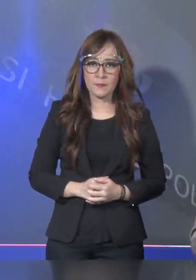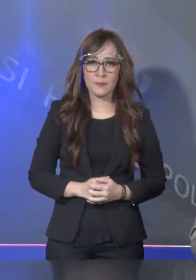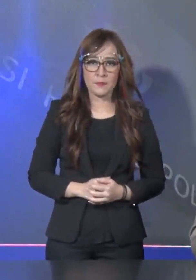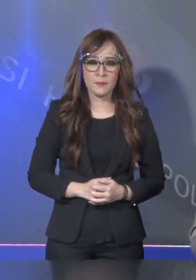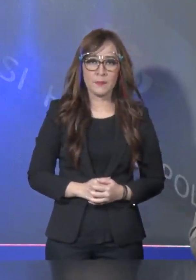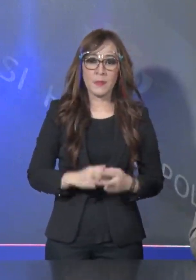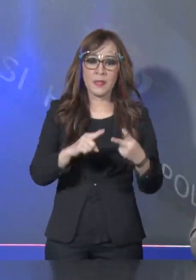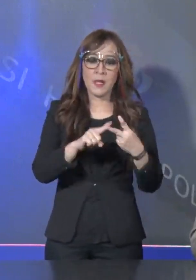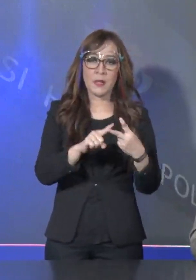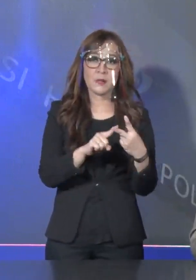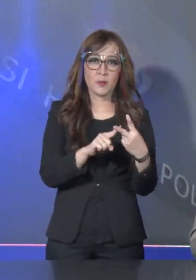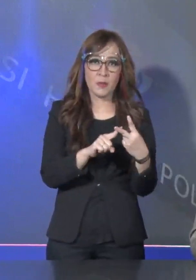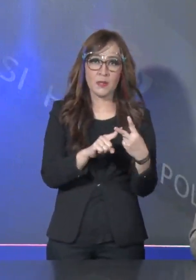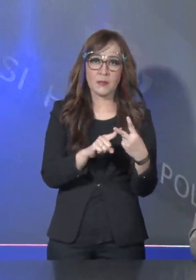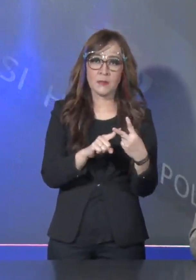Lalu yang kedua,